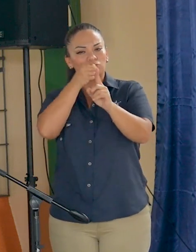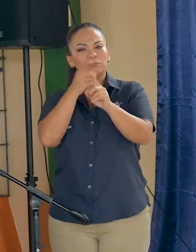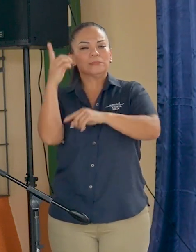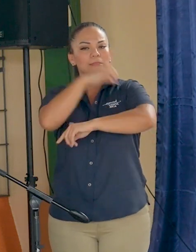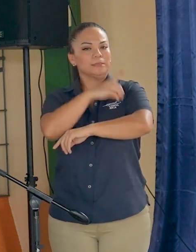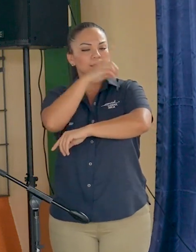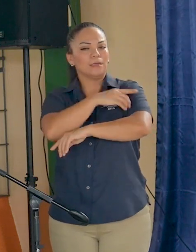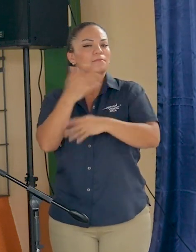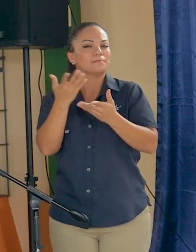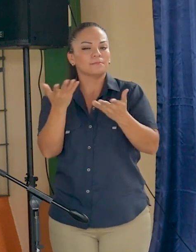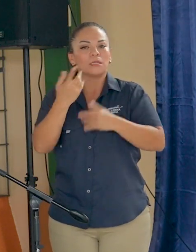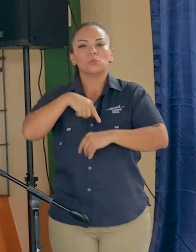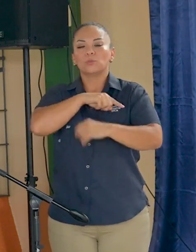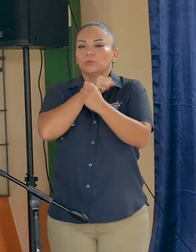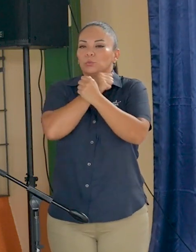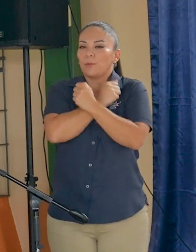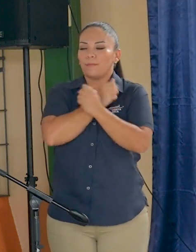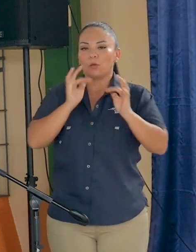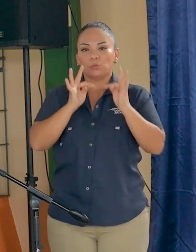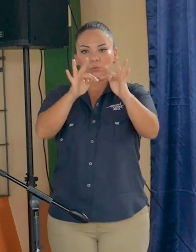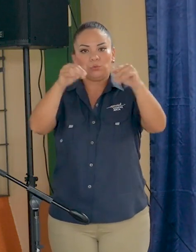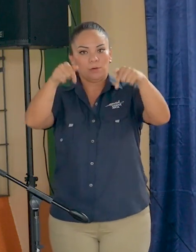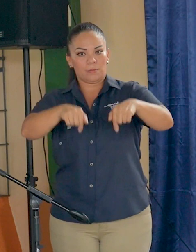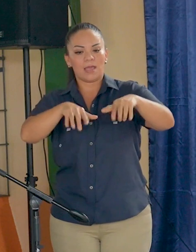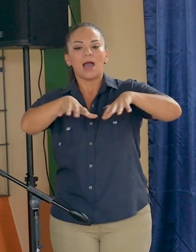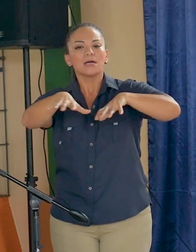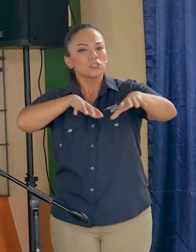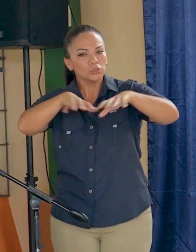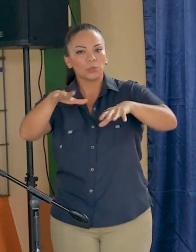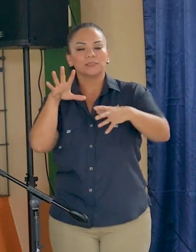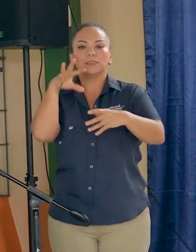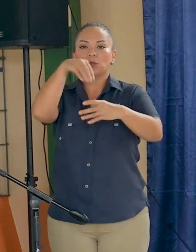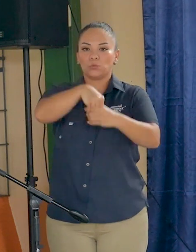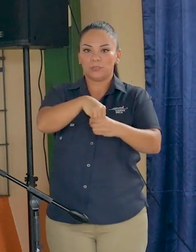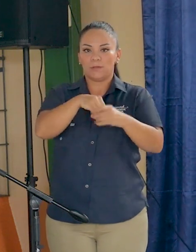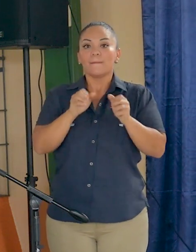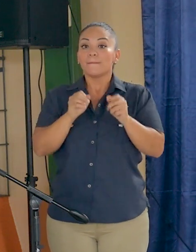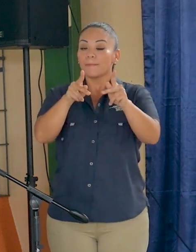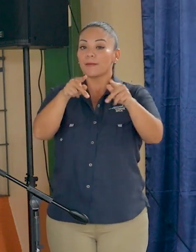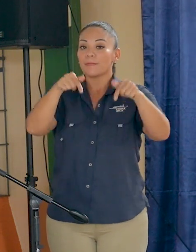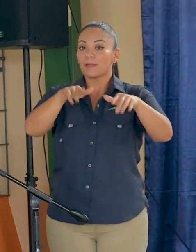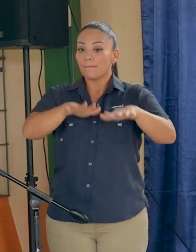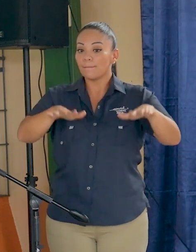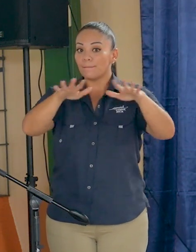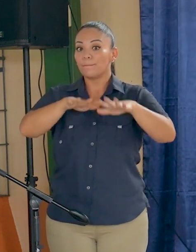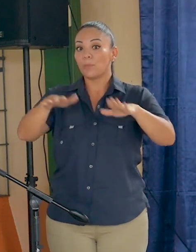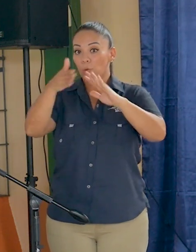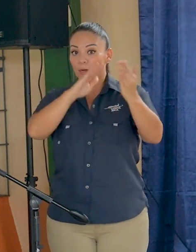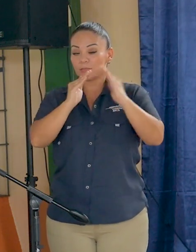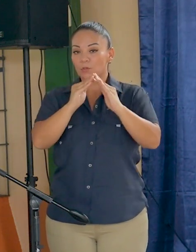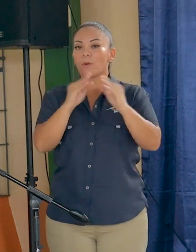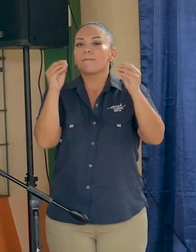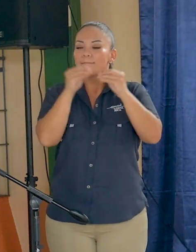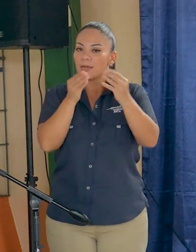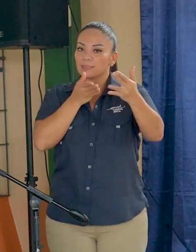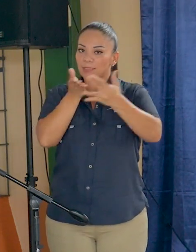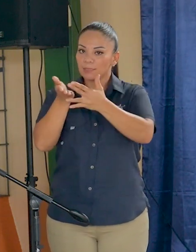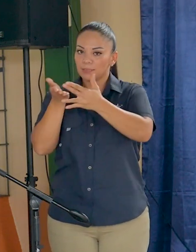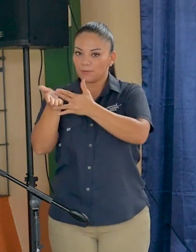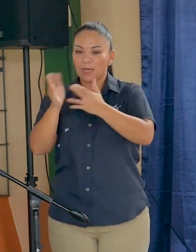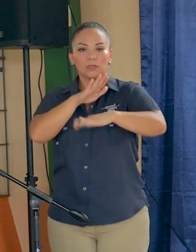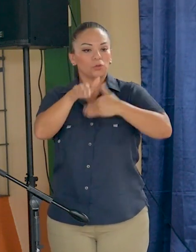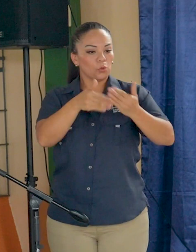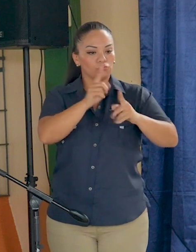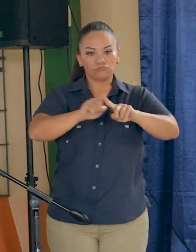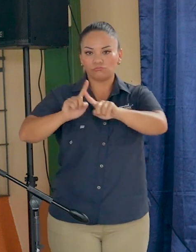día que en nuestro amado Turrialba realizar acciones inclusivas que permitan a esta población mayor accesibilidad a todos